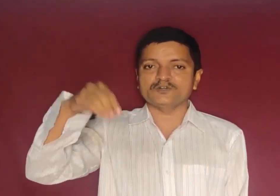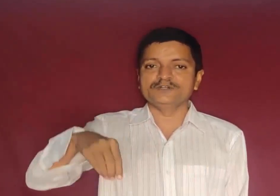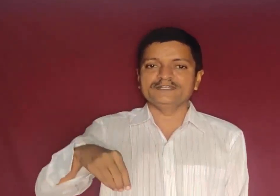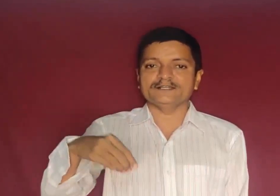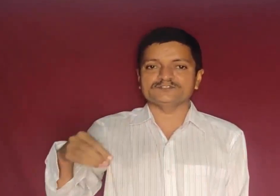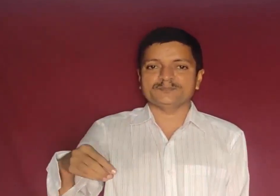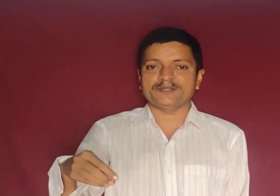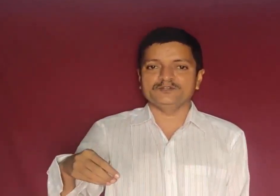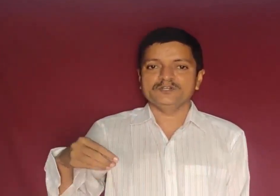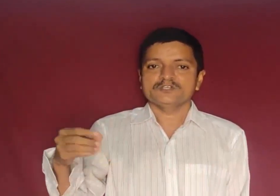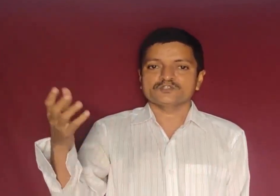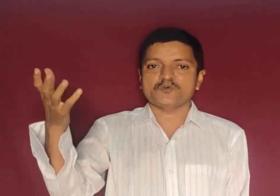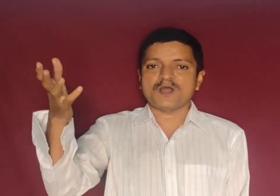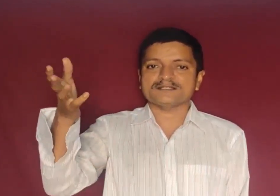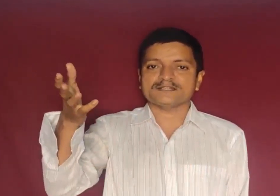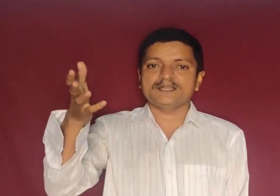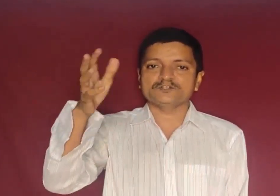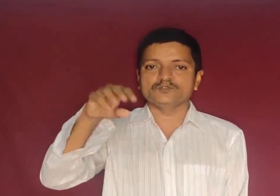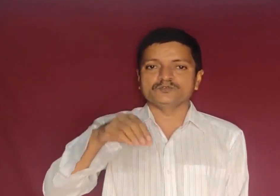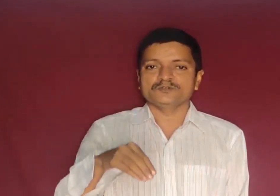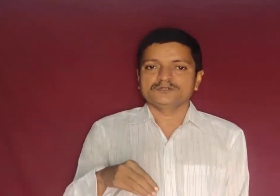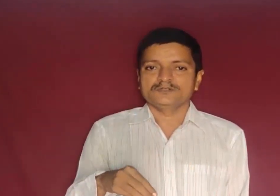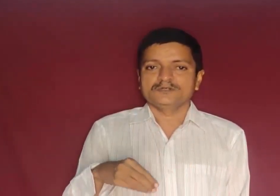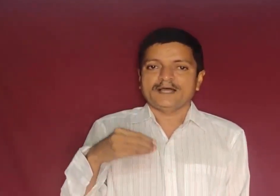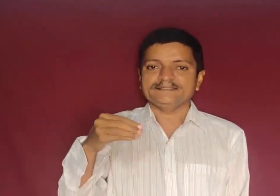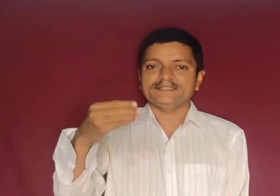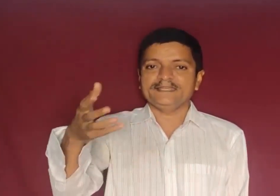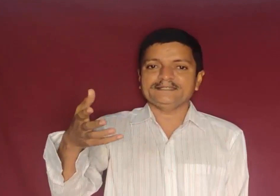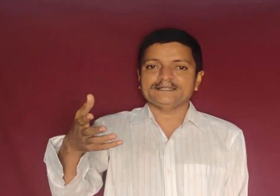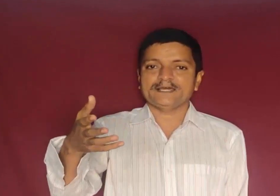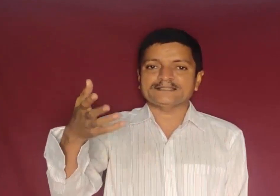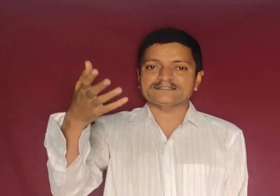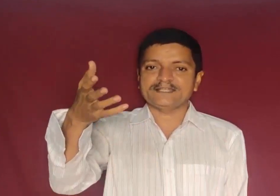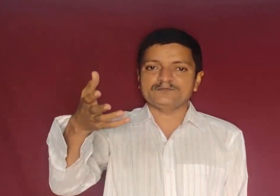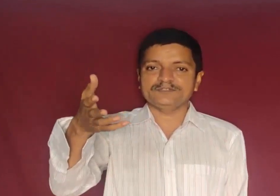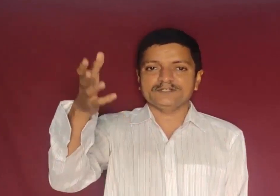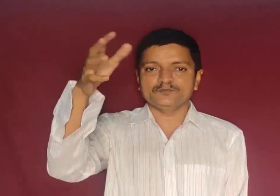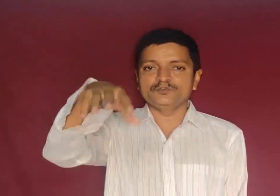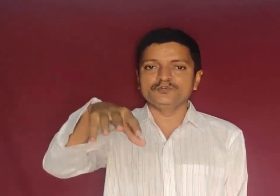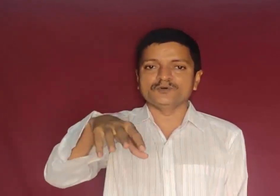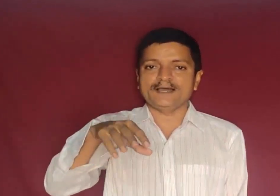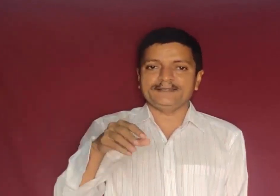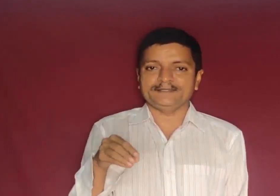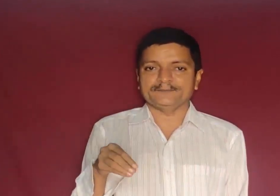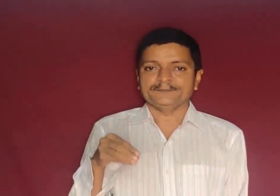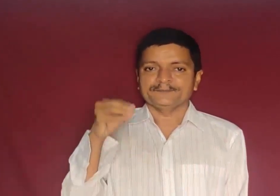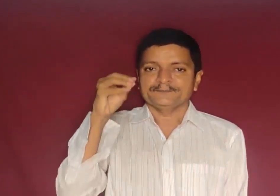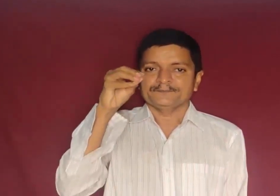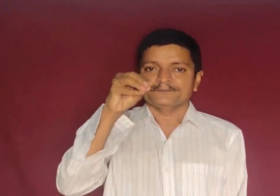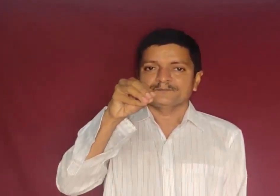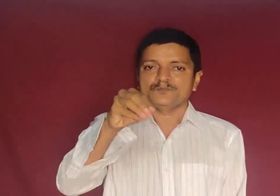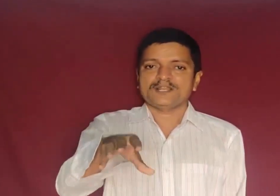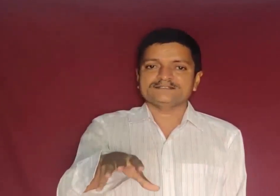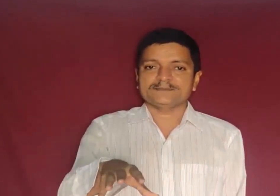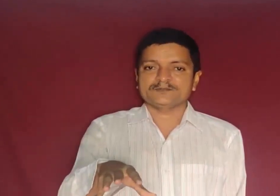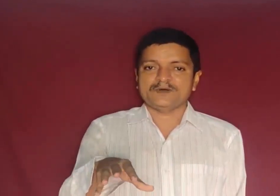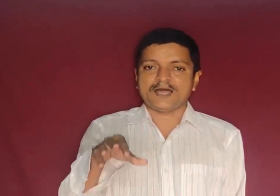అర్హుణ్ణి అంటూ చెప్పాడు. సో వాట్ అంటూ, అయితే ఏంటంట అంత ధైర్యం ఉంటే నువ్వు ఉండు అని మోనాల్ చెప్పడం. ఆ